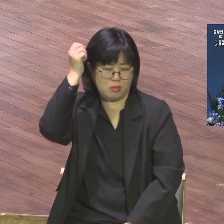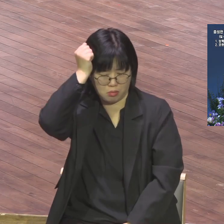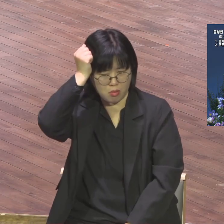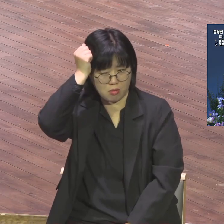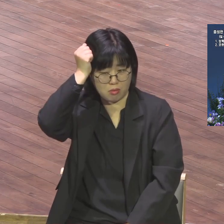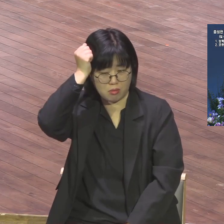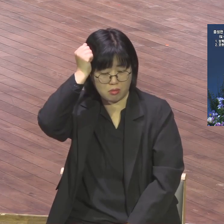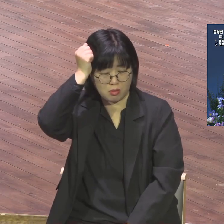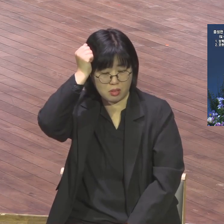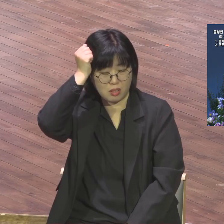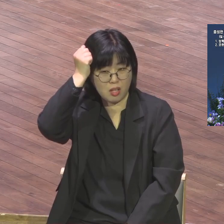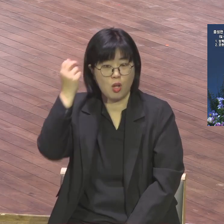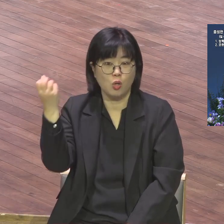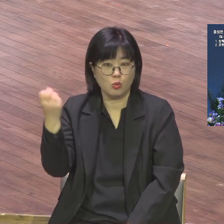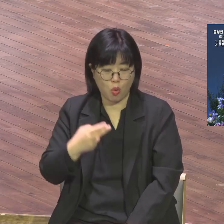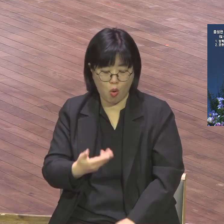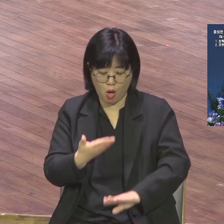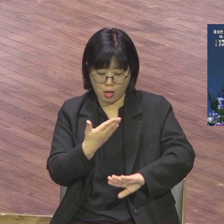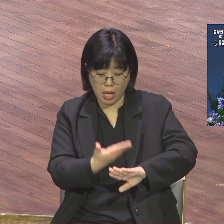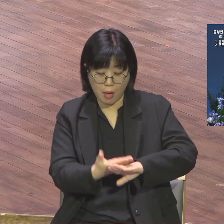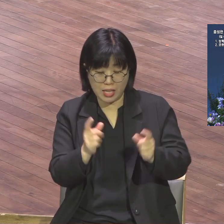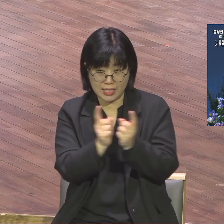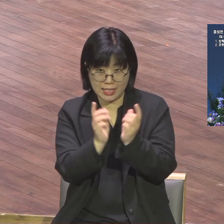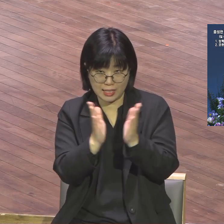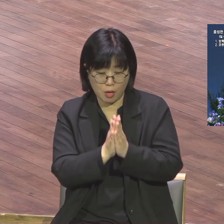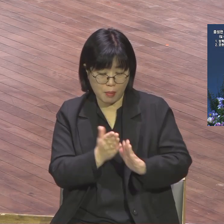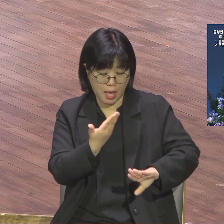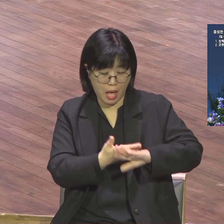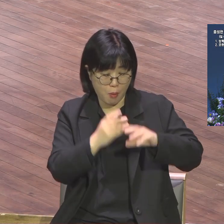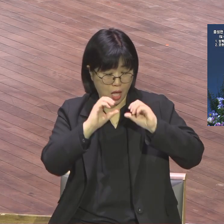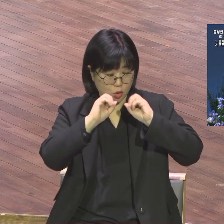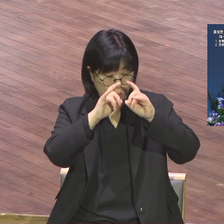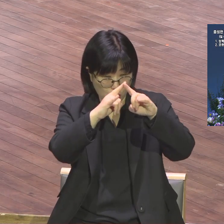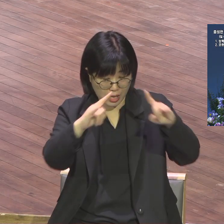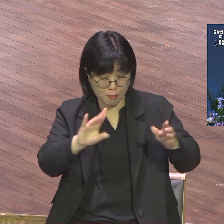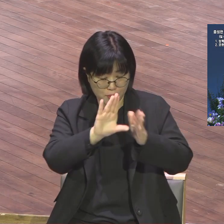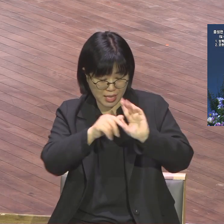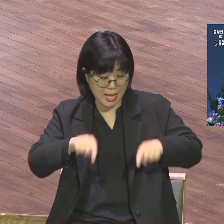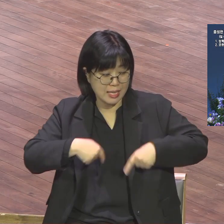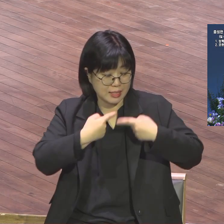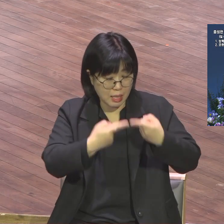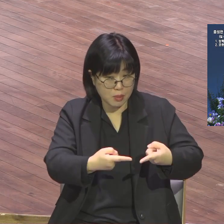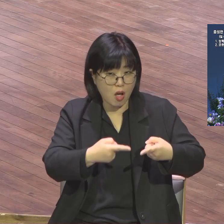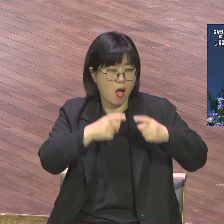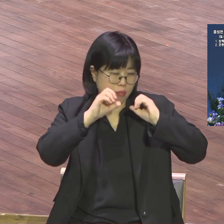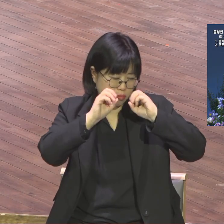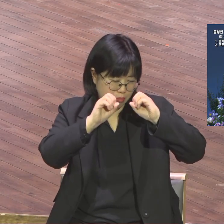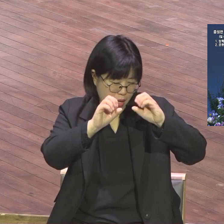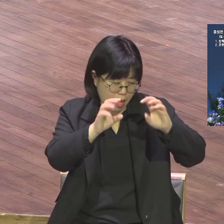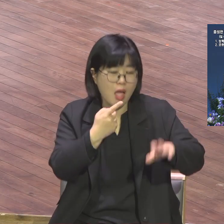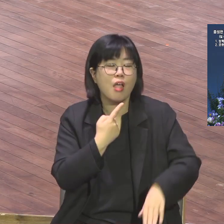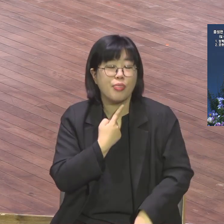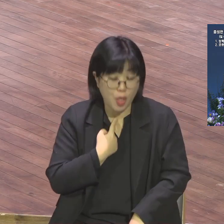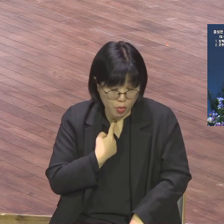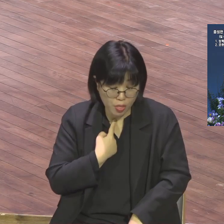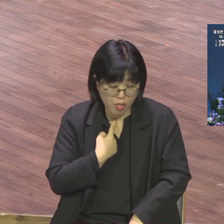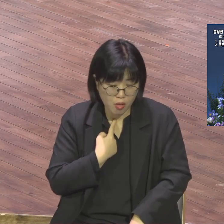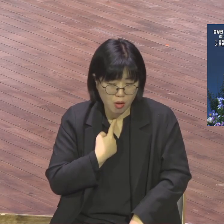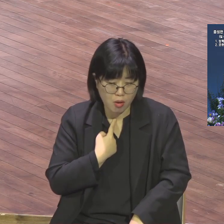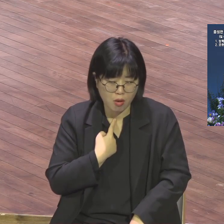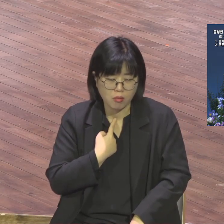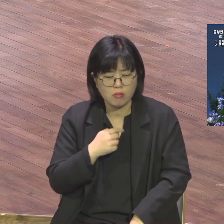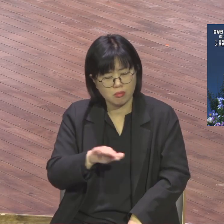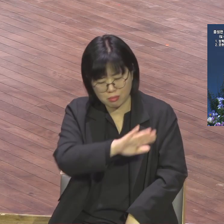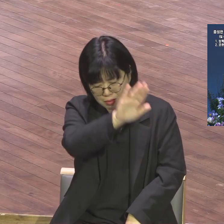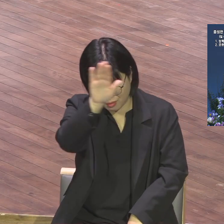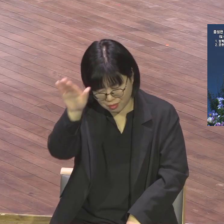분들, 뭐 제가 뭐 일일이 다 그렇게 언급하기 힘들 정도로 숨어있는 헌신한 자들이